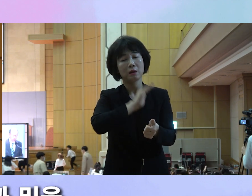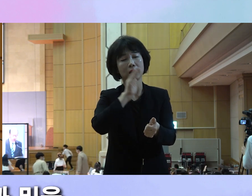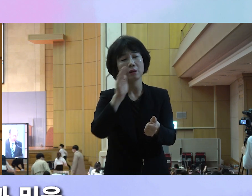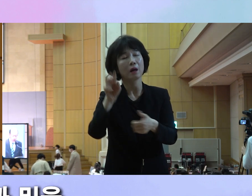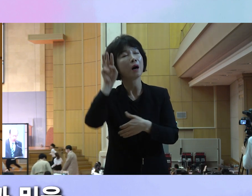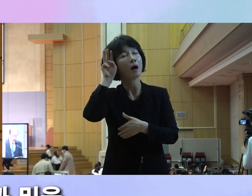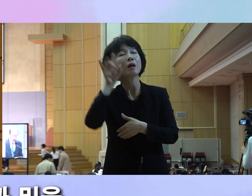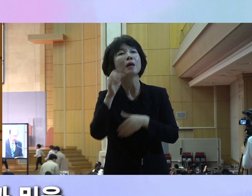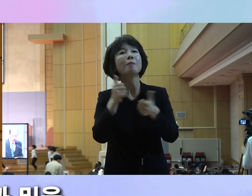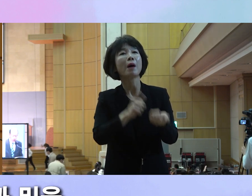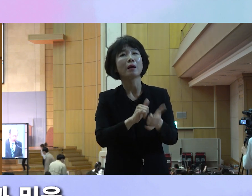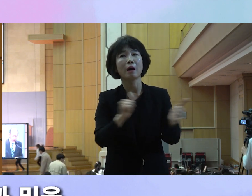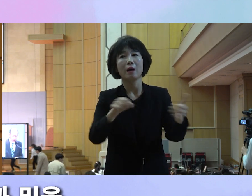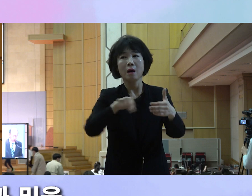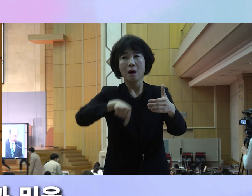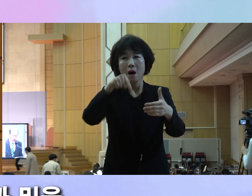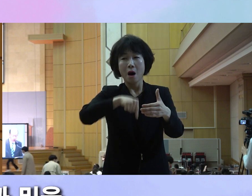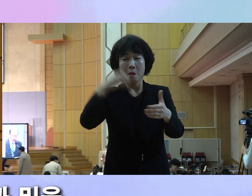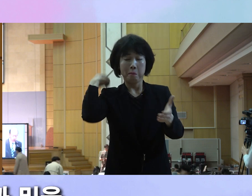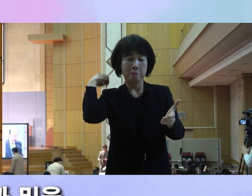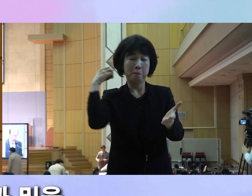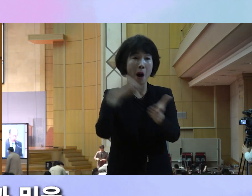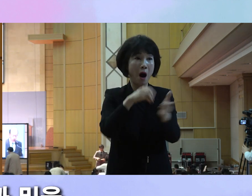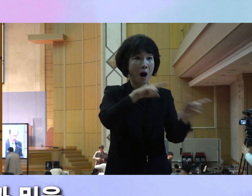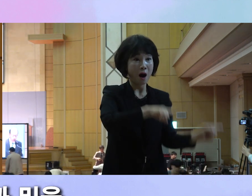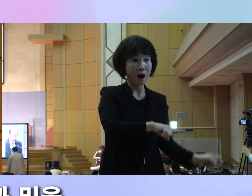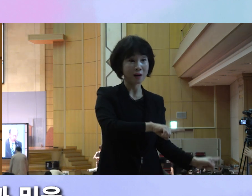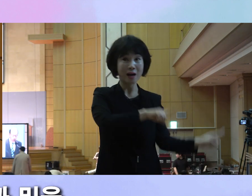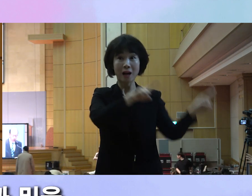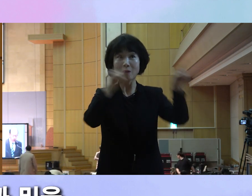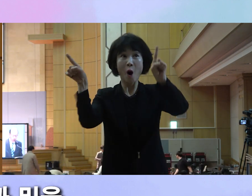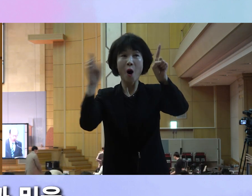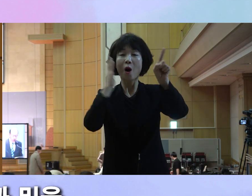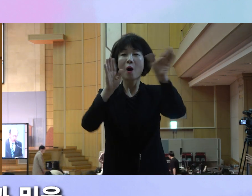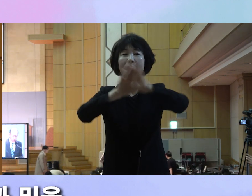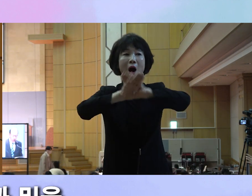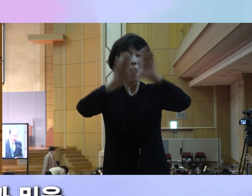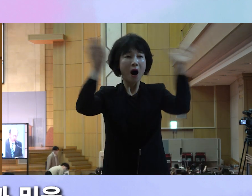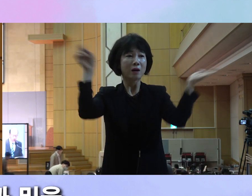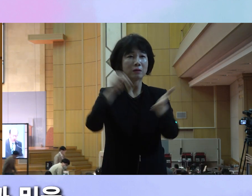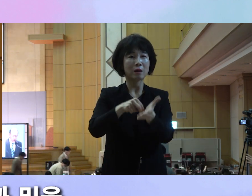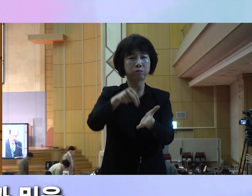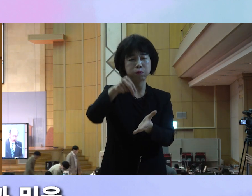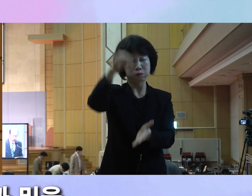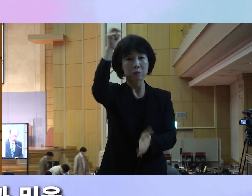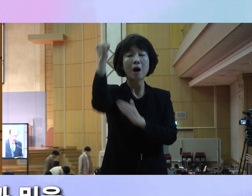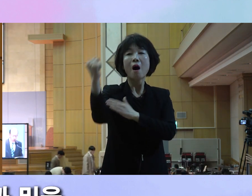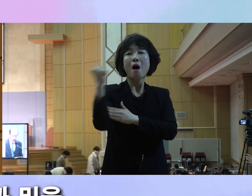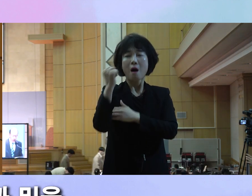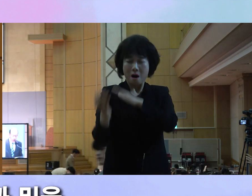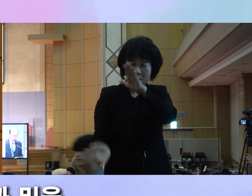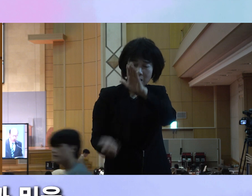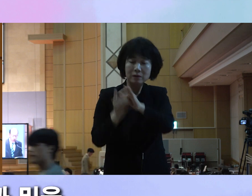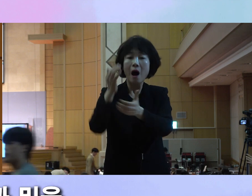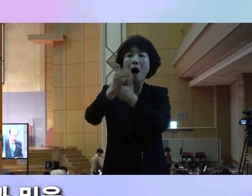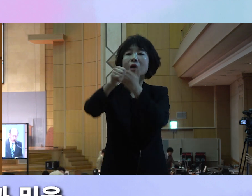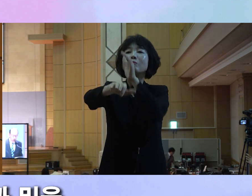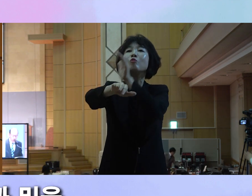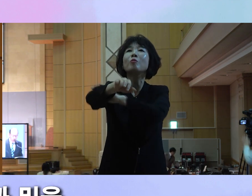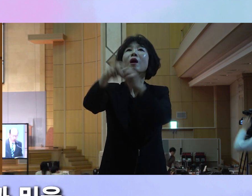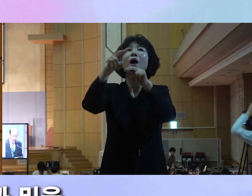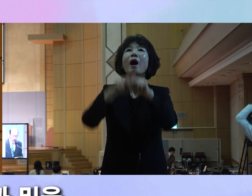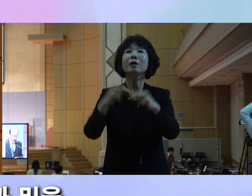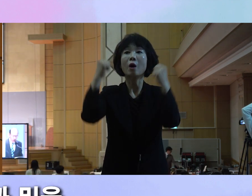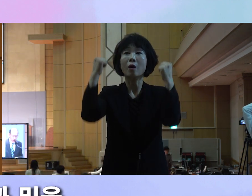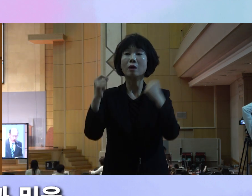죽으시고 장사한 지 사흘 만에 죽은 자 가운데서 다시 살아나시며 하늘에 오르사 전능하신